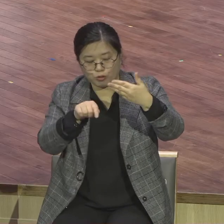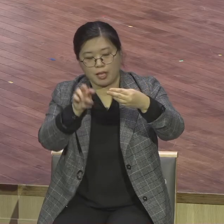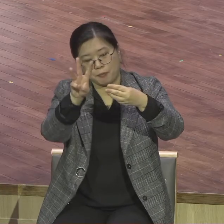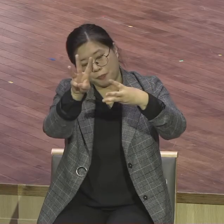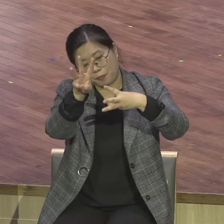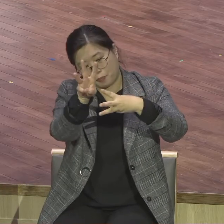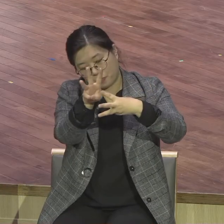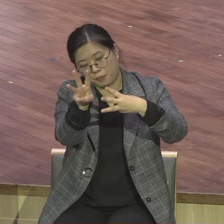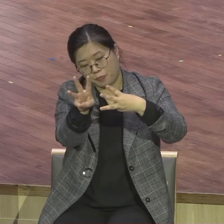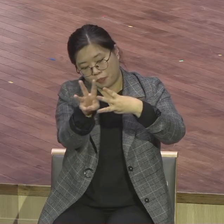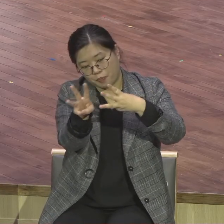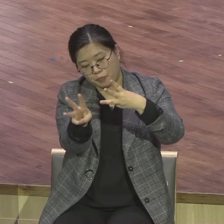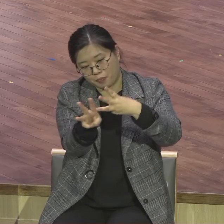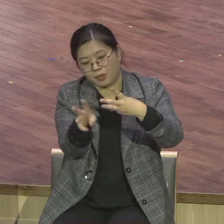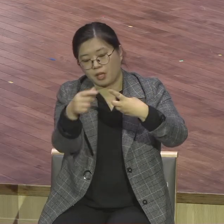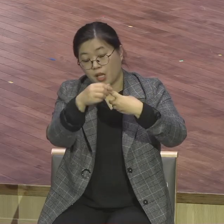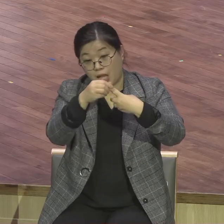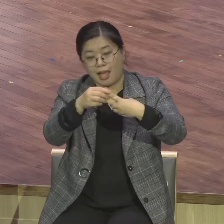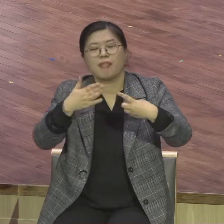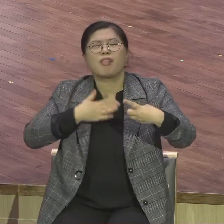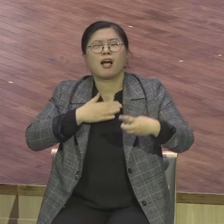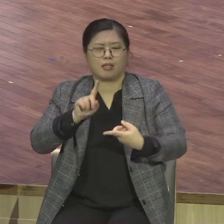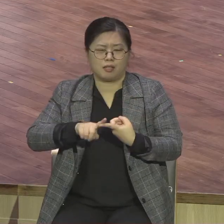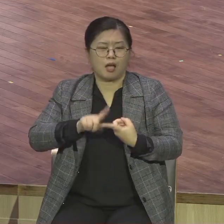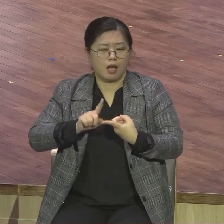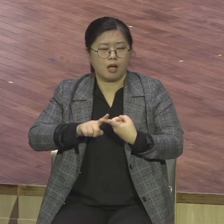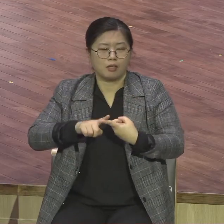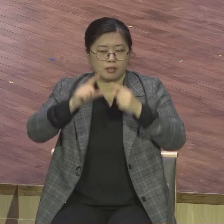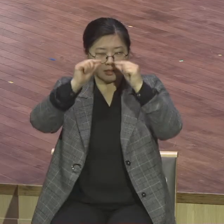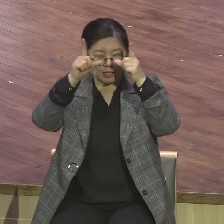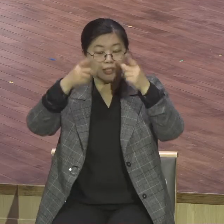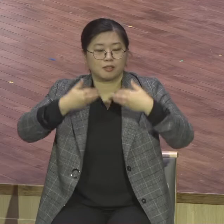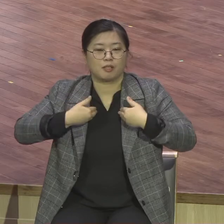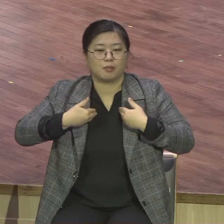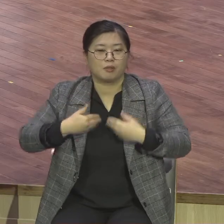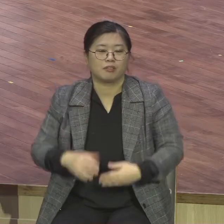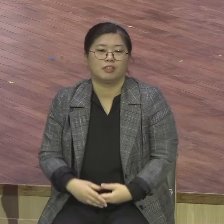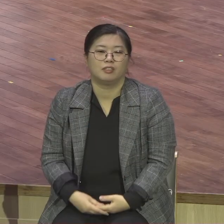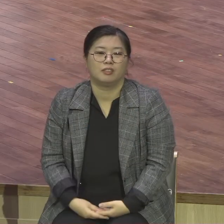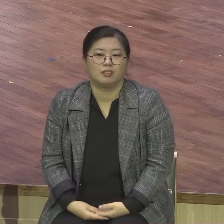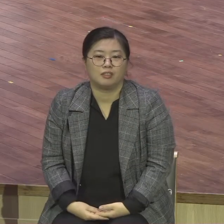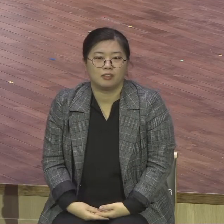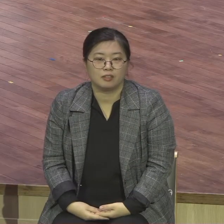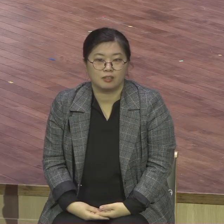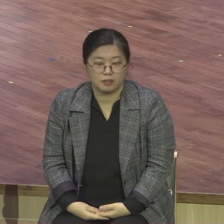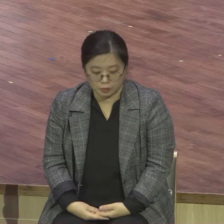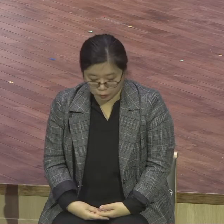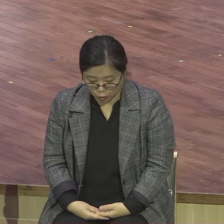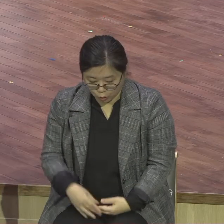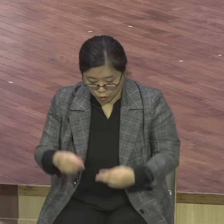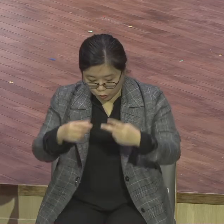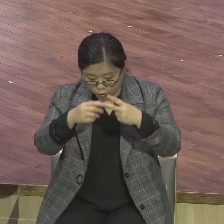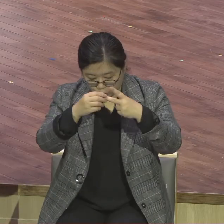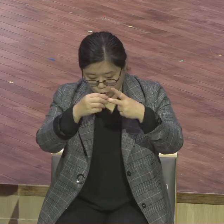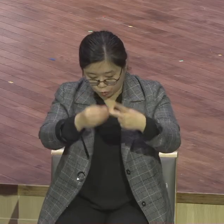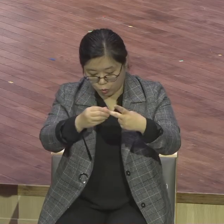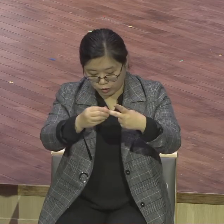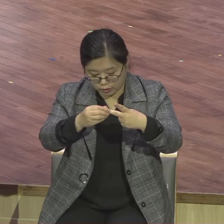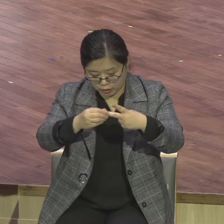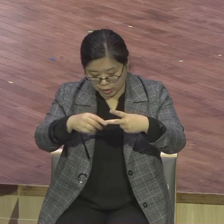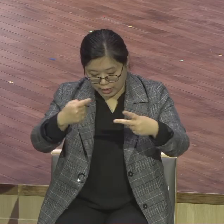우리가요 기도할 때 위에서 내리는 것이 있습니다. 위에서 기도하면 그게 뭡니까? 삼초월이에요.